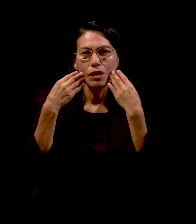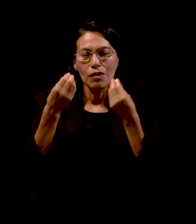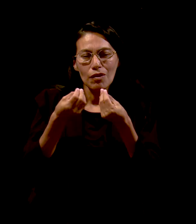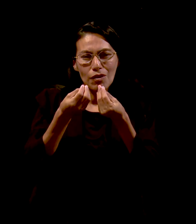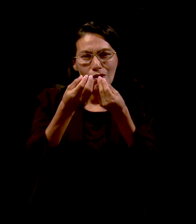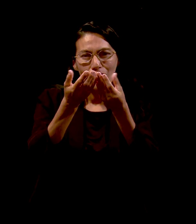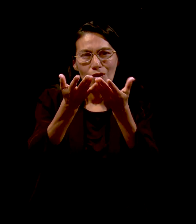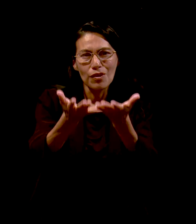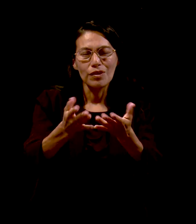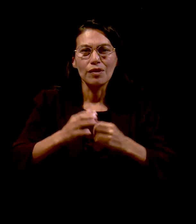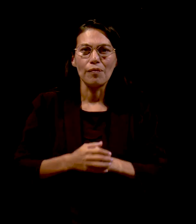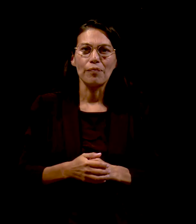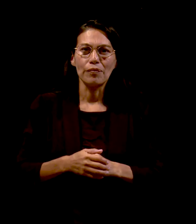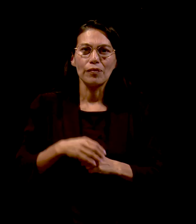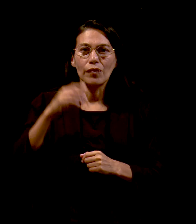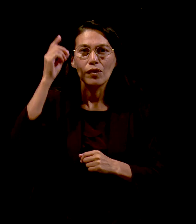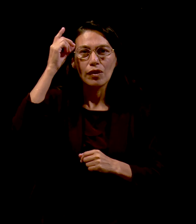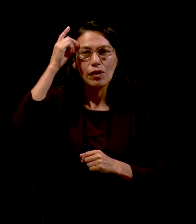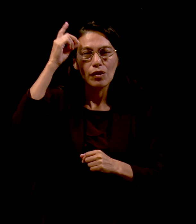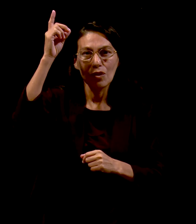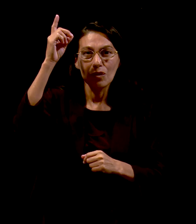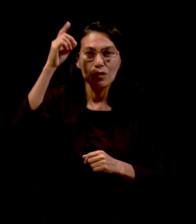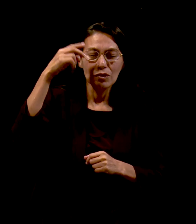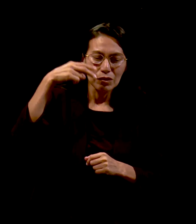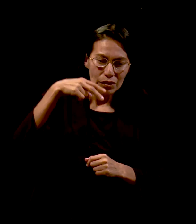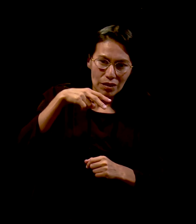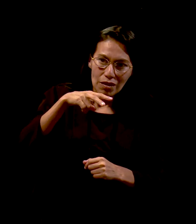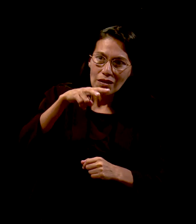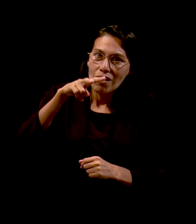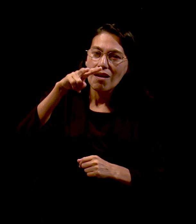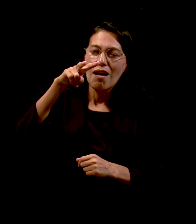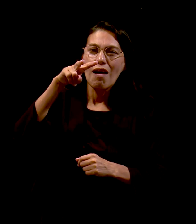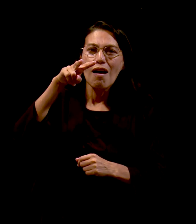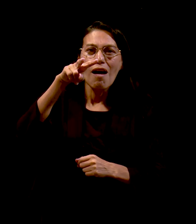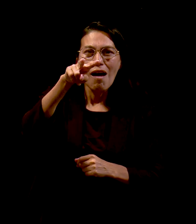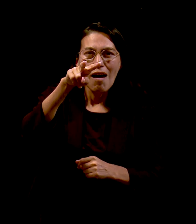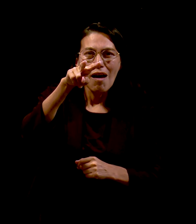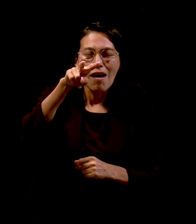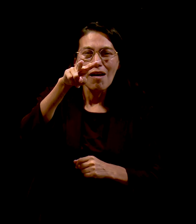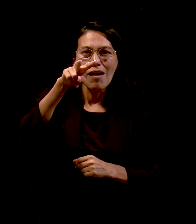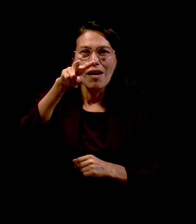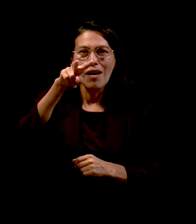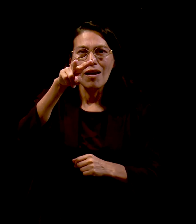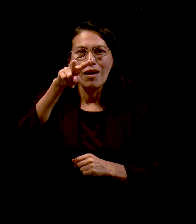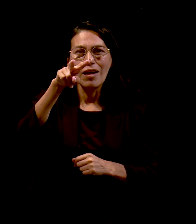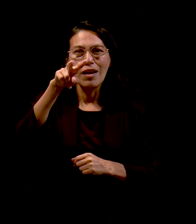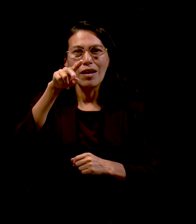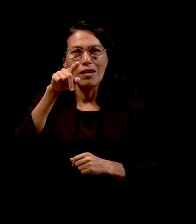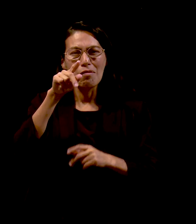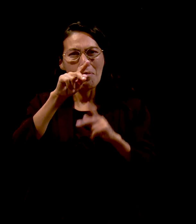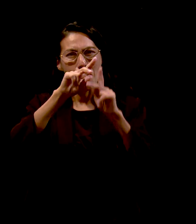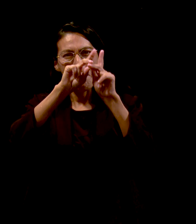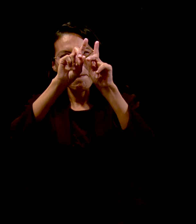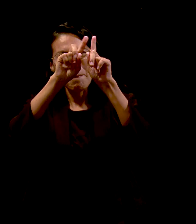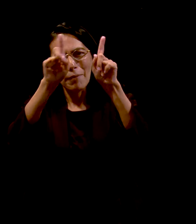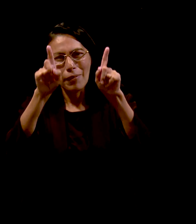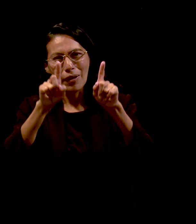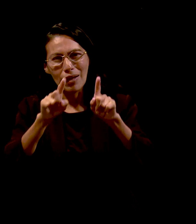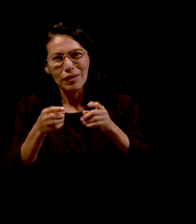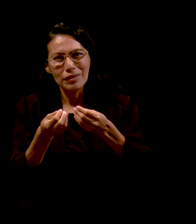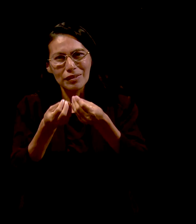misericordia dios al ceat y su rostro y ponga en ti paz